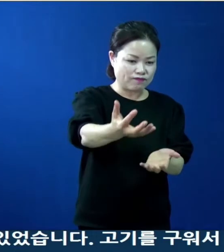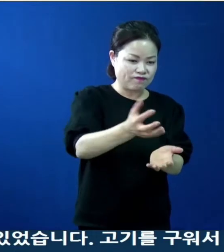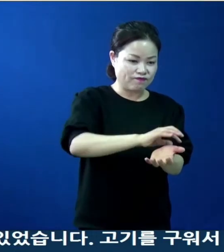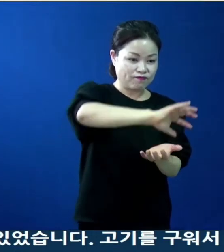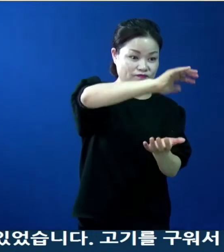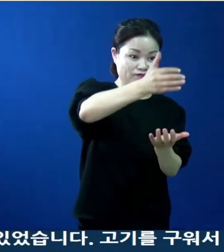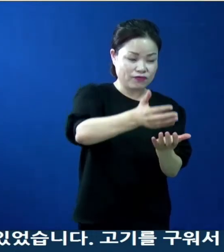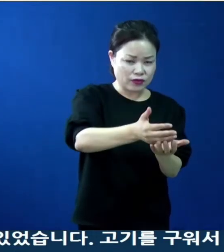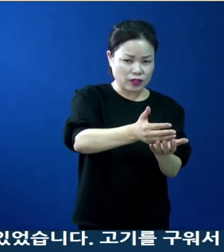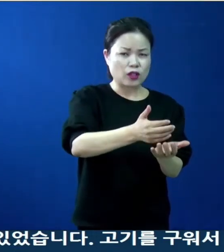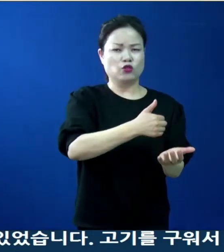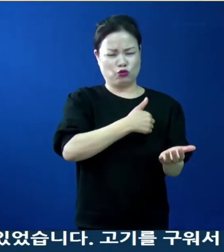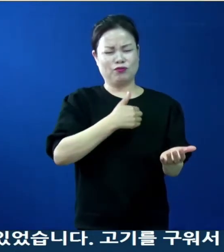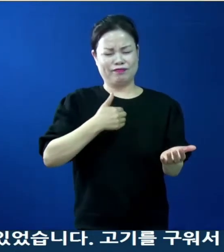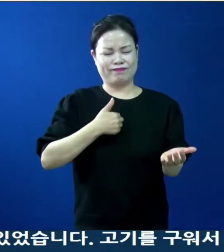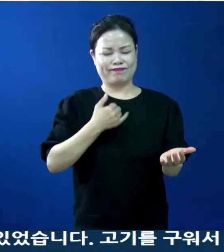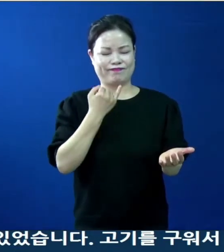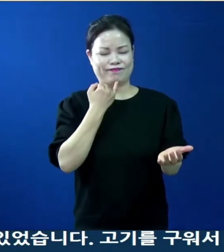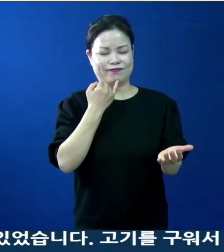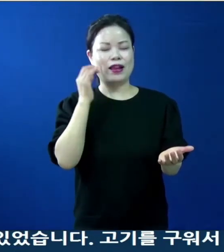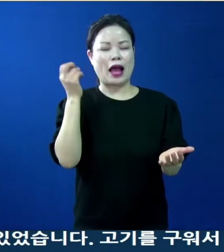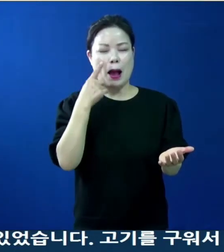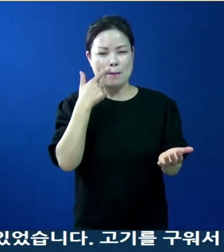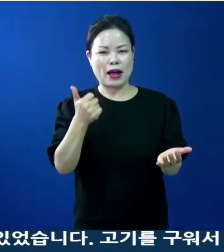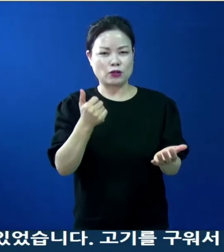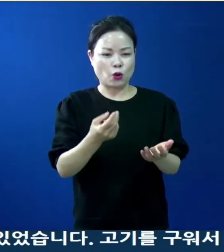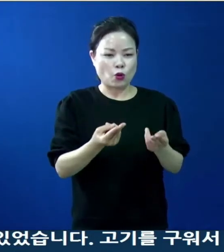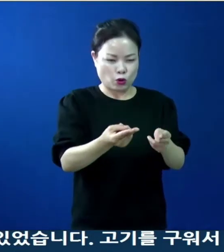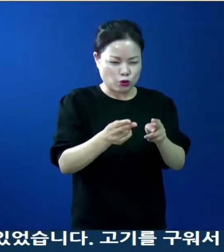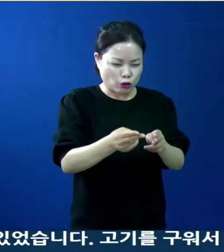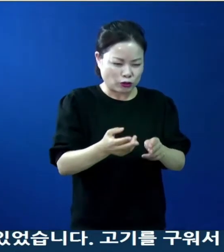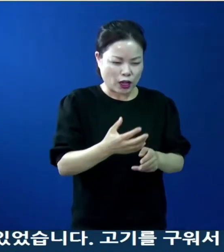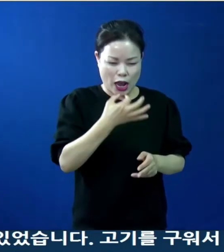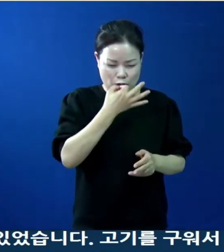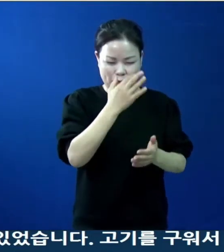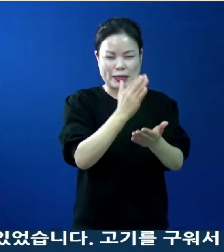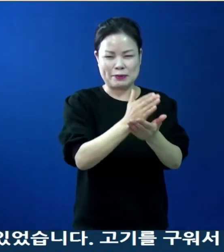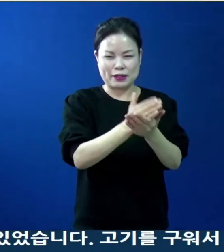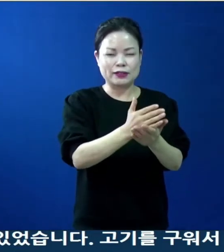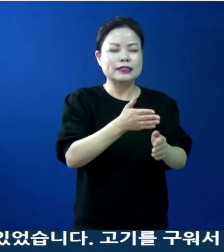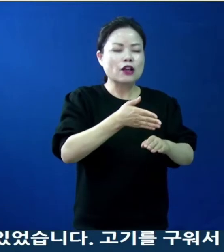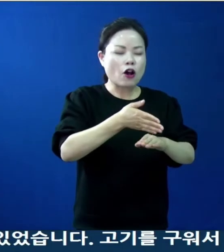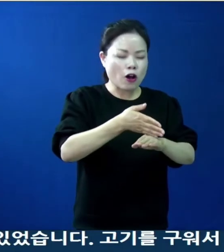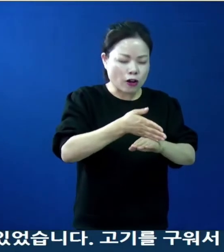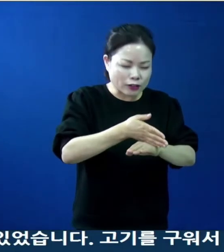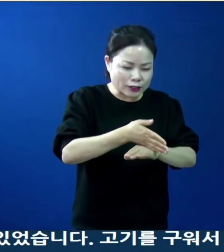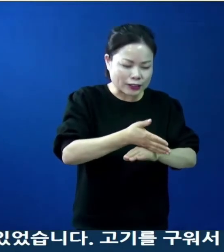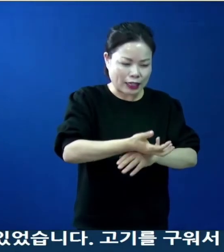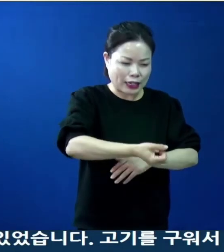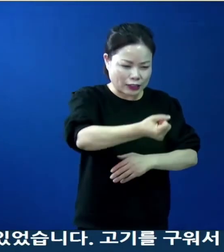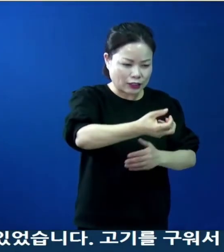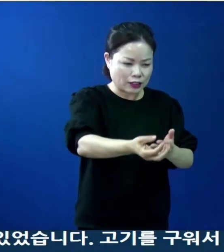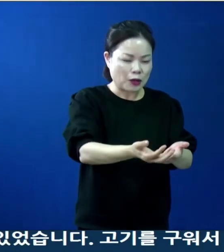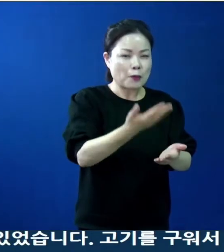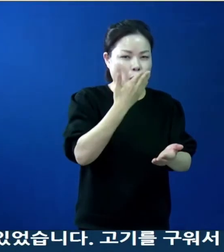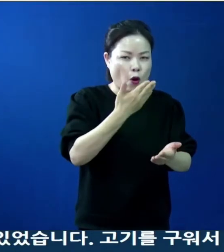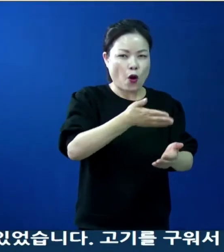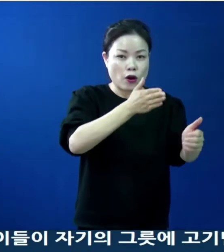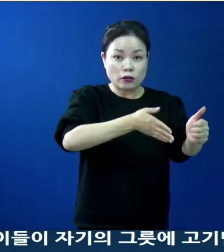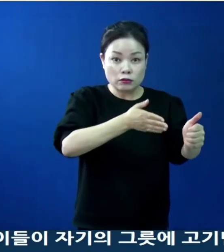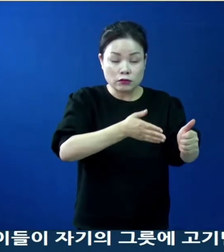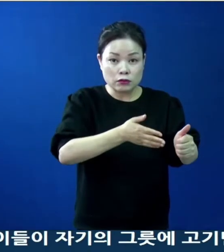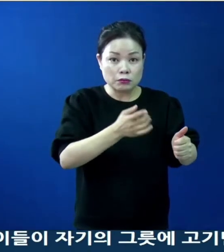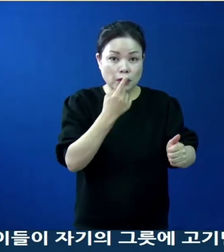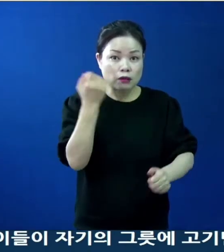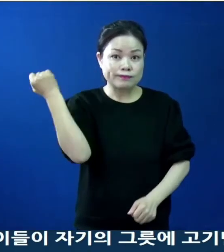제가 충분히 있으니까 아빠가 또 구워줄 테니까 욕심 부리지 말고 천천히 가져가라고 했습니다. 그 말을